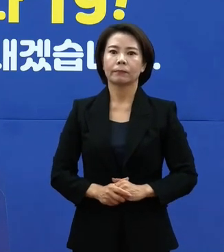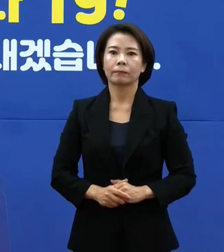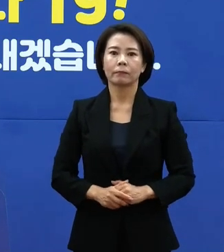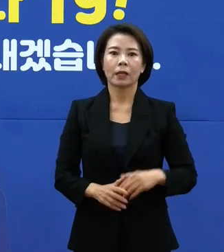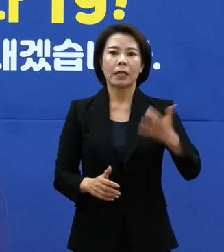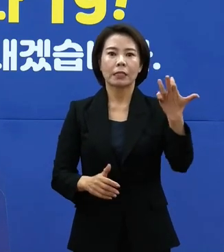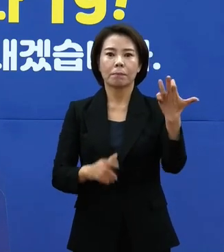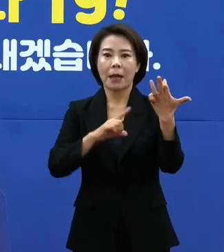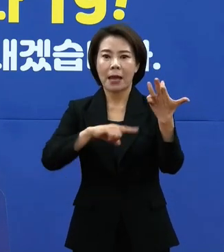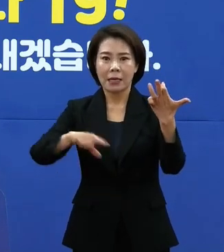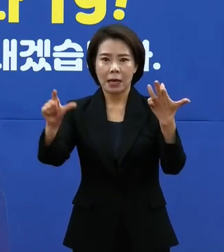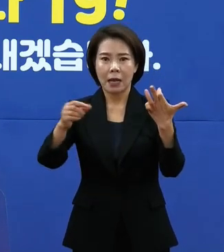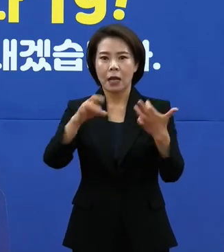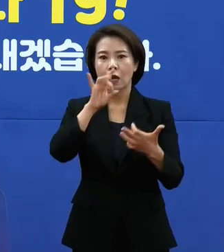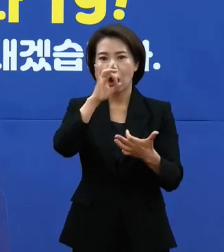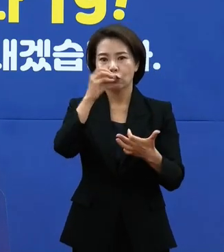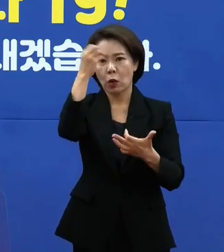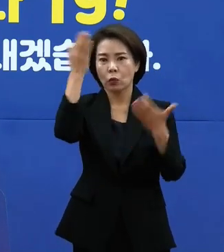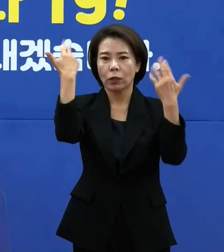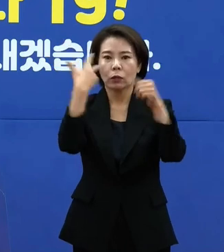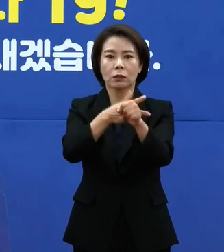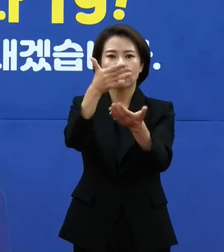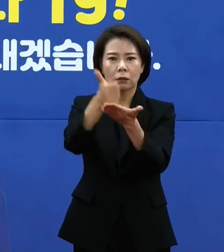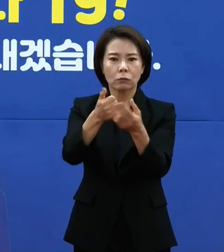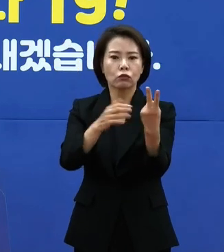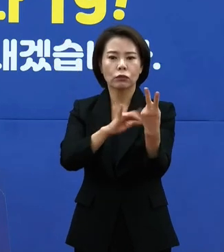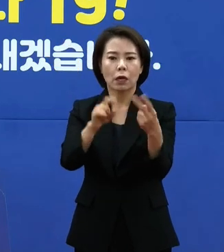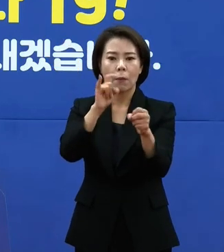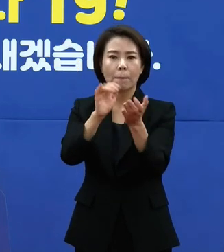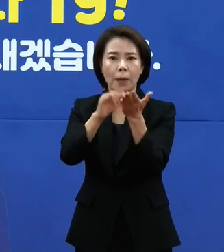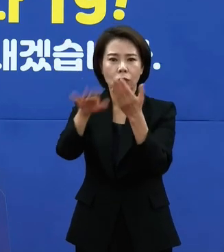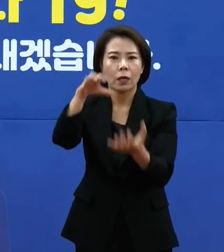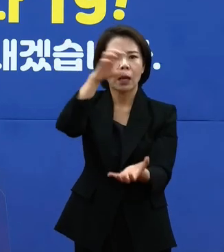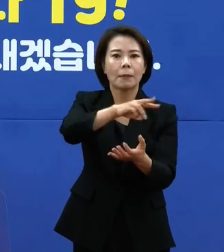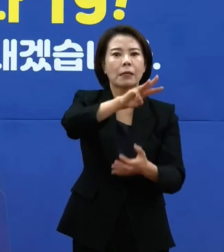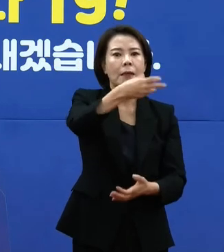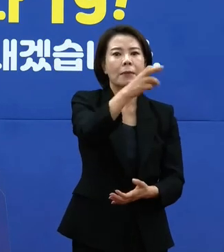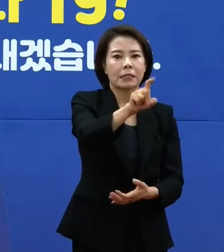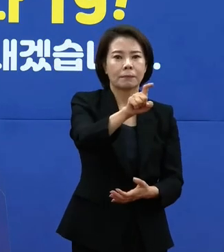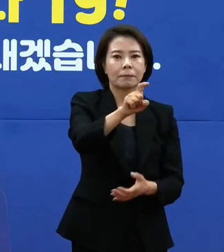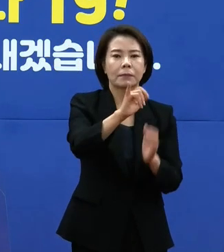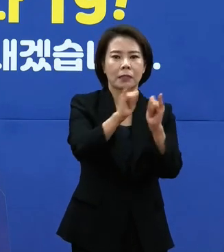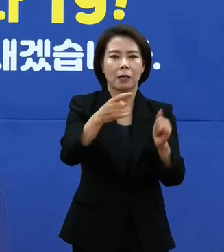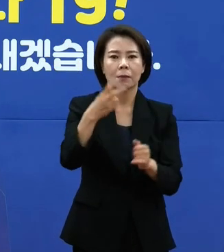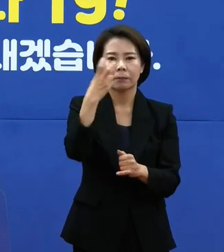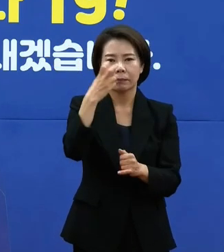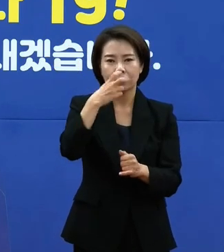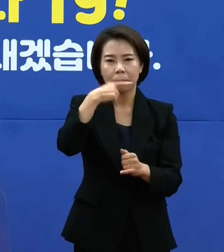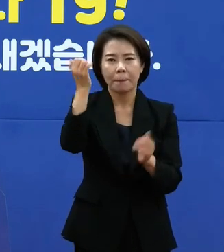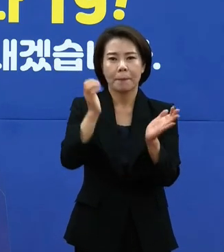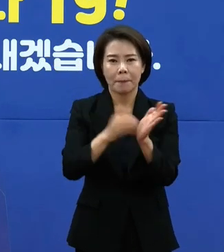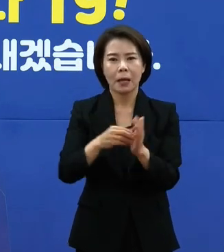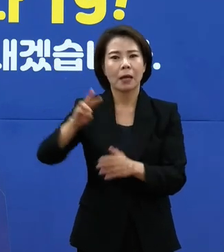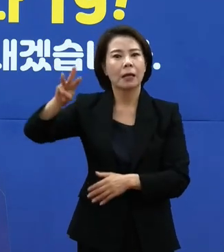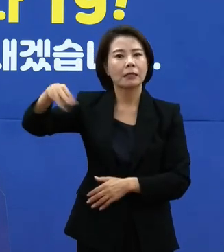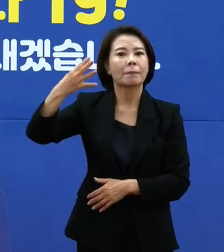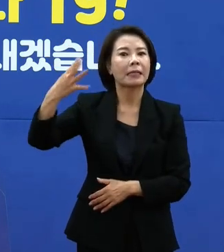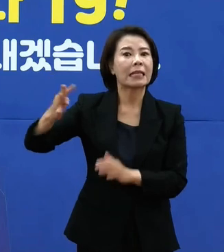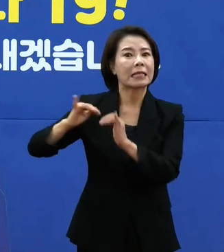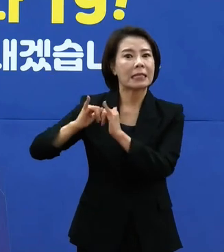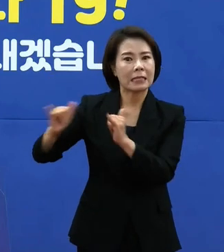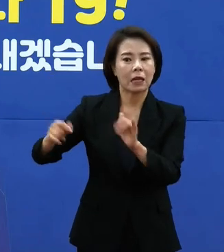지난 18일 제주중앙고등학교 교직원 2명이 확진된 이후에 총 310명이 진단검사를 받았고